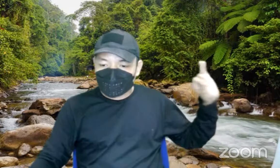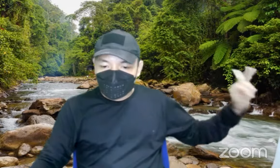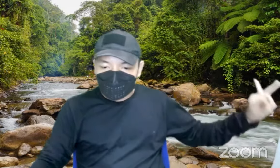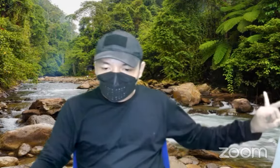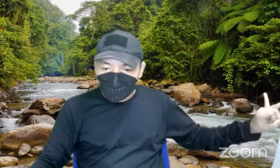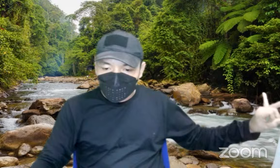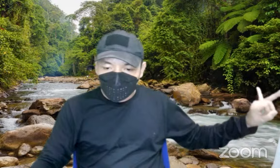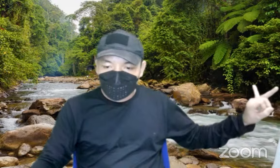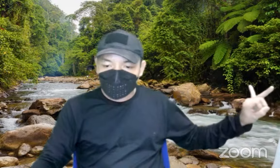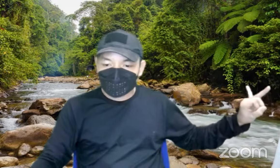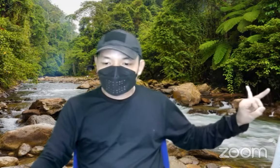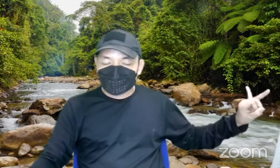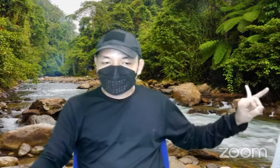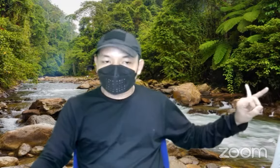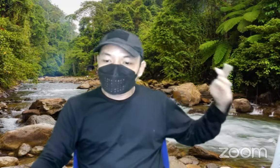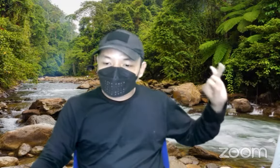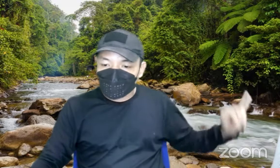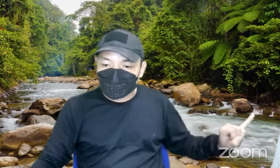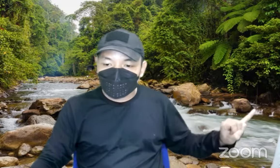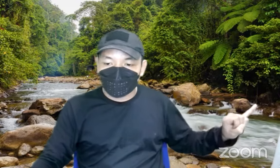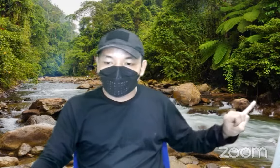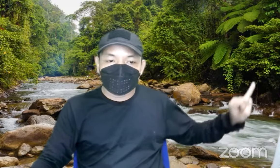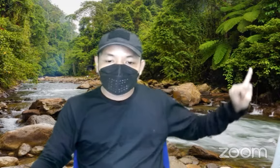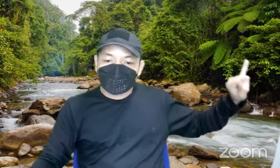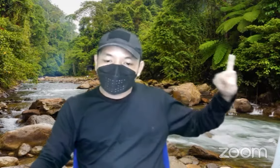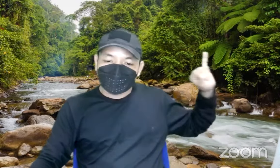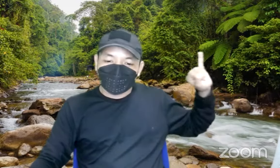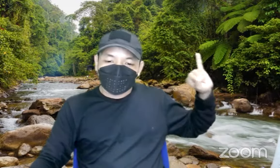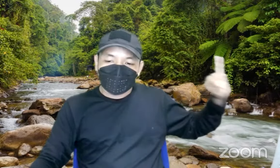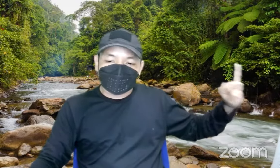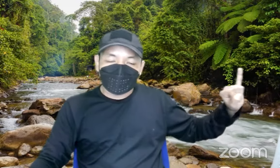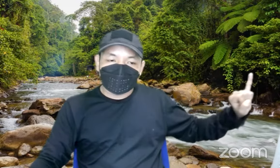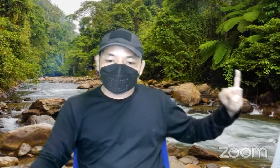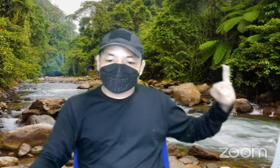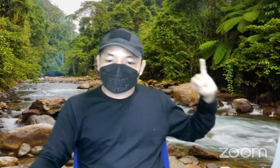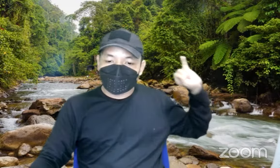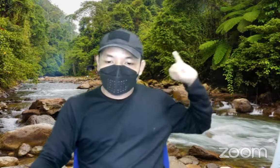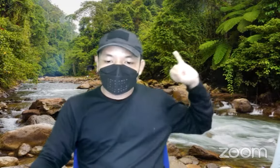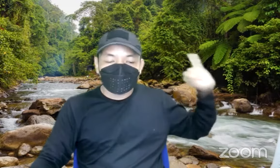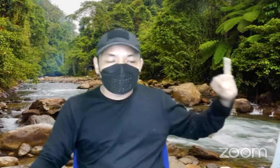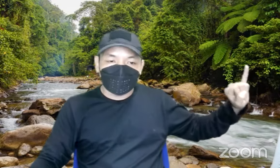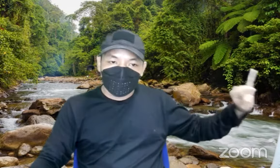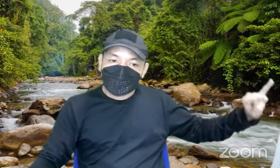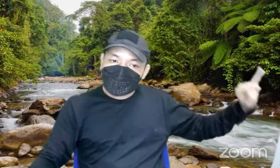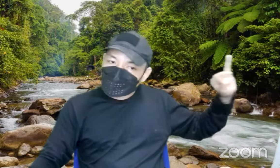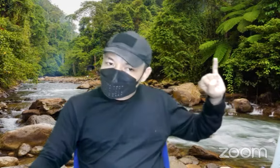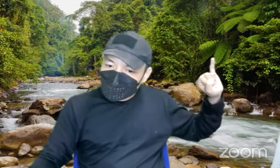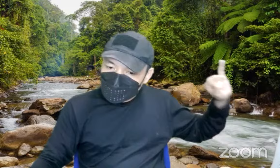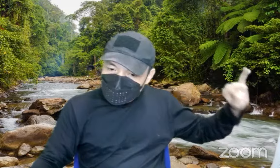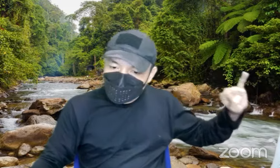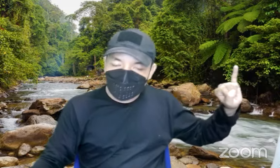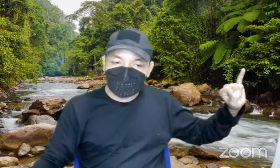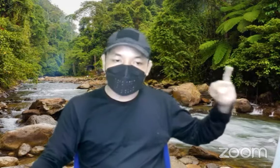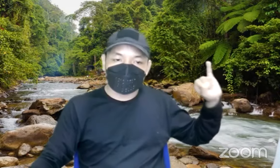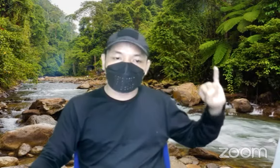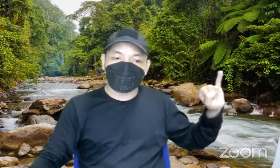လာတဲ့အပေါ်မှာနော်ချိတ်ချောက်ခံရတဲ့အပေါ်မှာတော်တော်နာကြီးနေတဲ့ထိပ်ပိုင်းလူတွေကိုနော်စတင်ကြံစီဖို့အထီးတော်မှာလှုပ်ဆော့